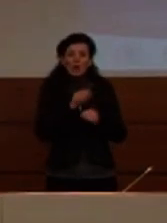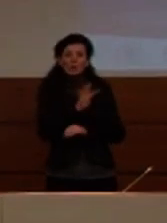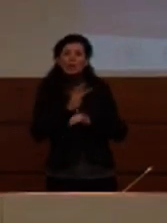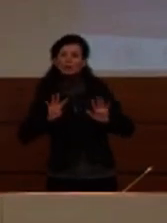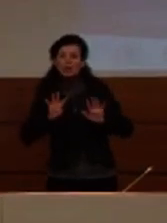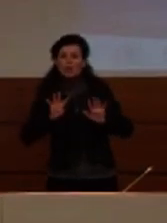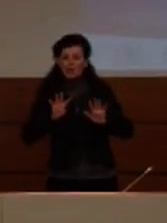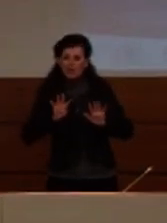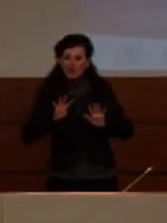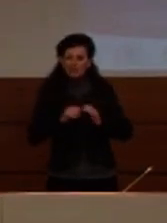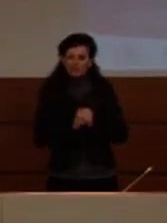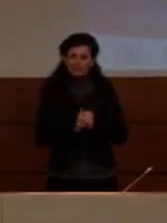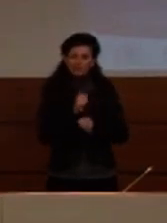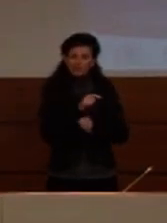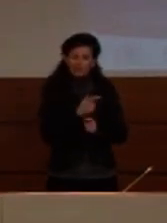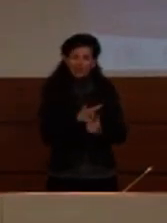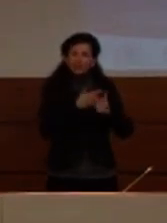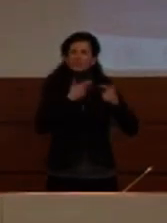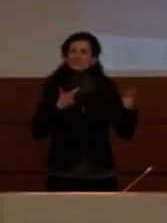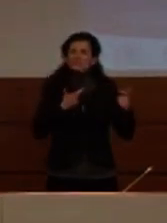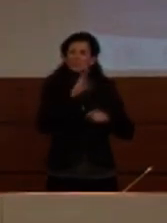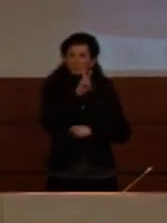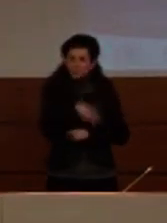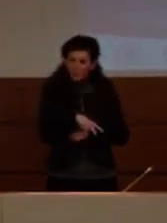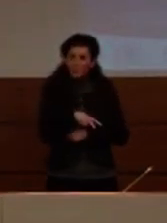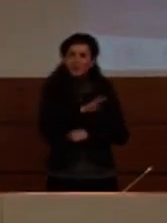83.049, con un incremento di